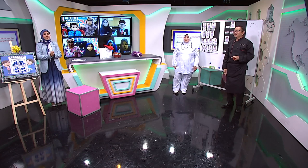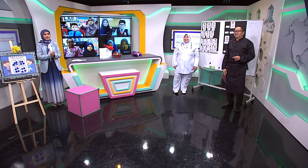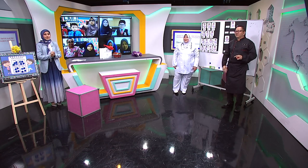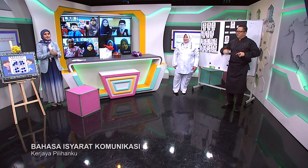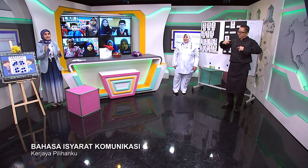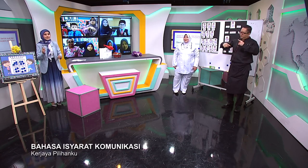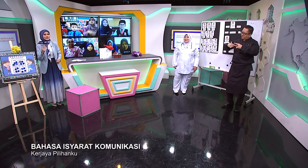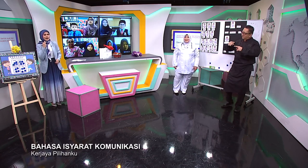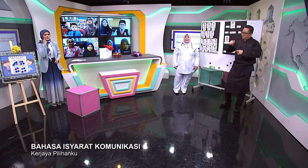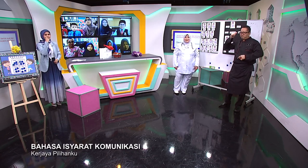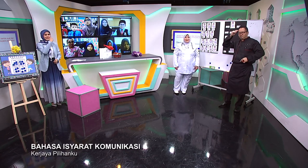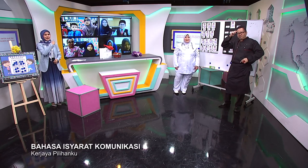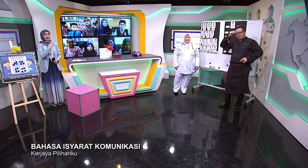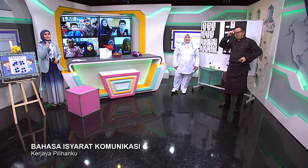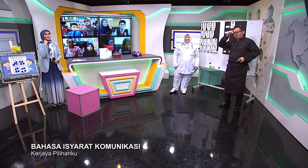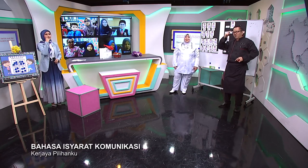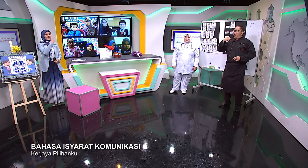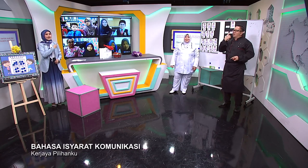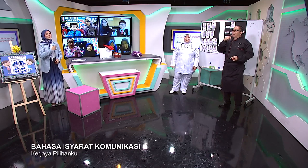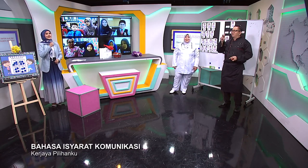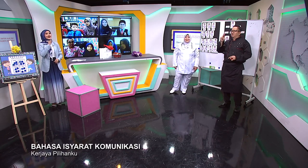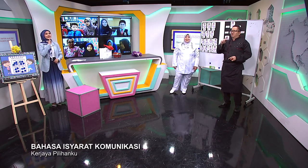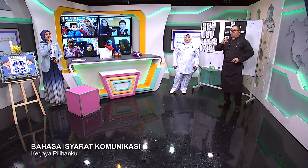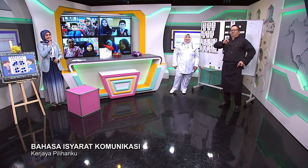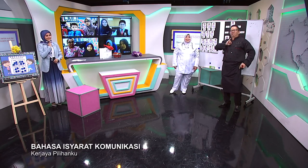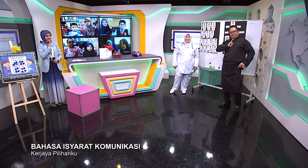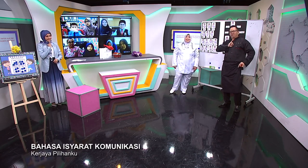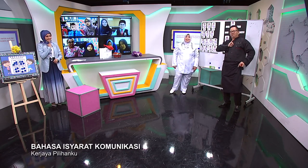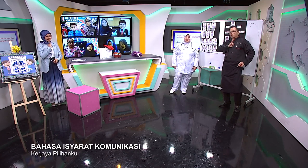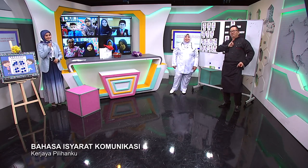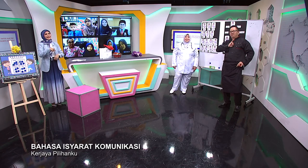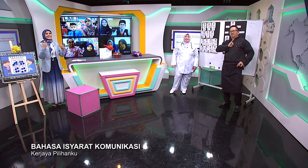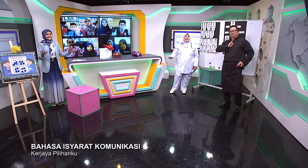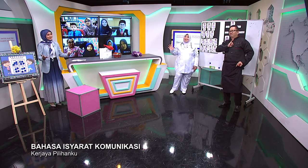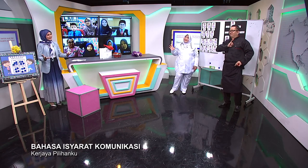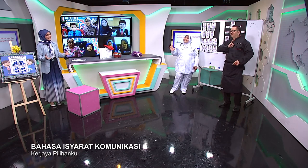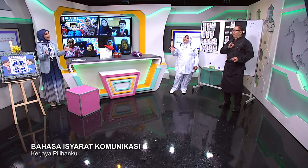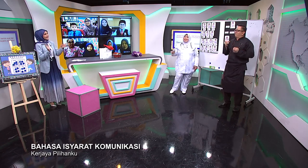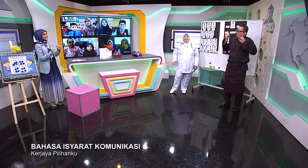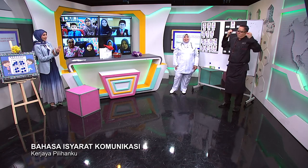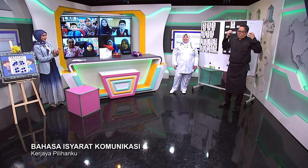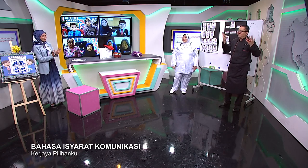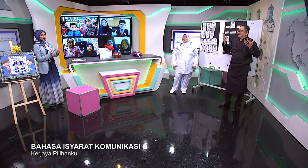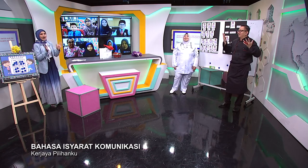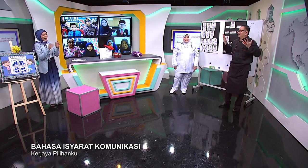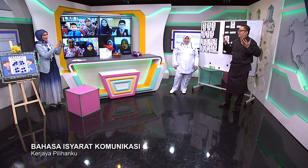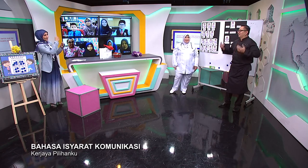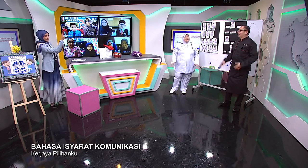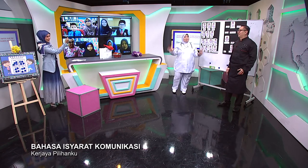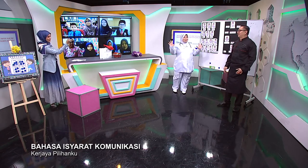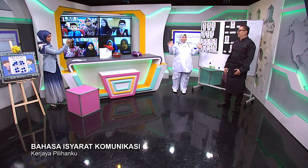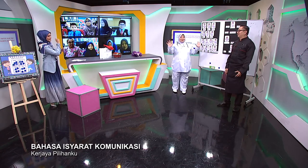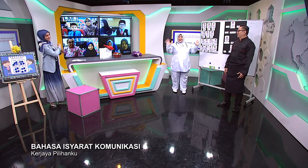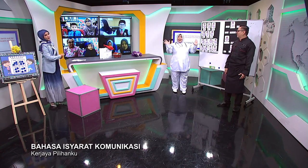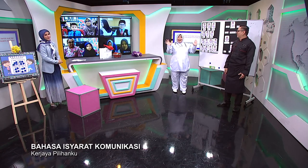pun dah belajar teka siapa saya. Banyak kita dah belajar. Dan cikgu, apa